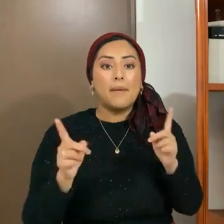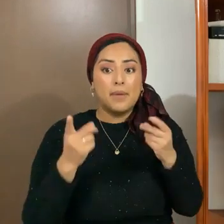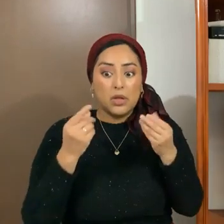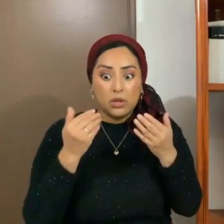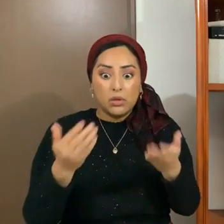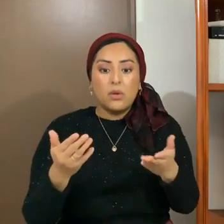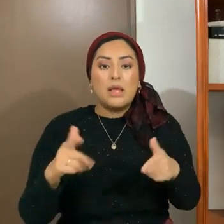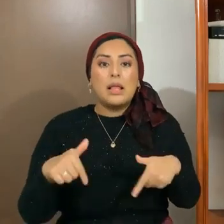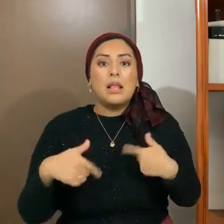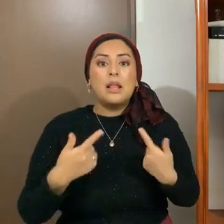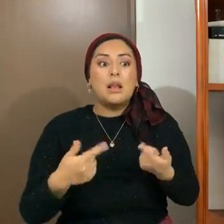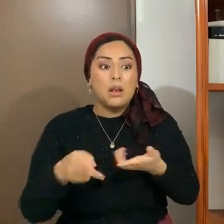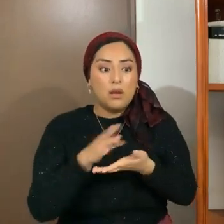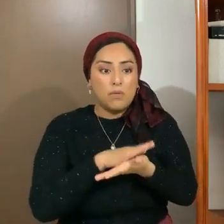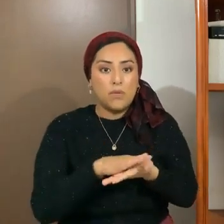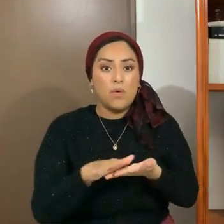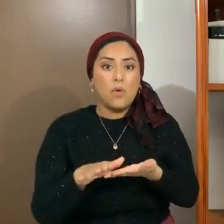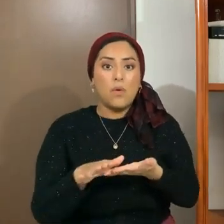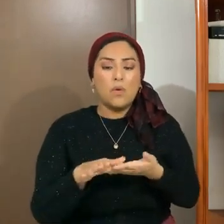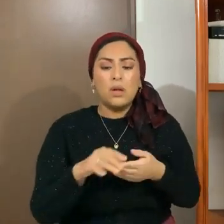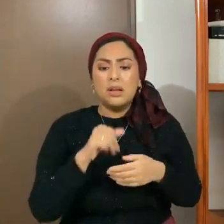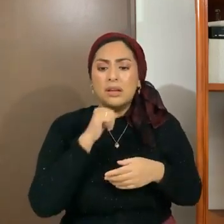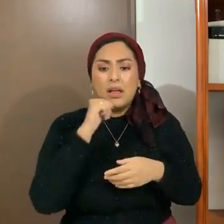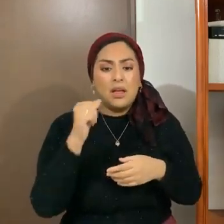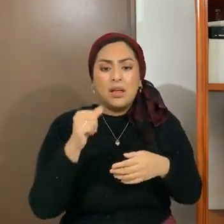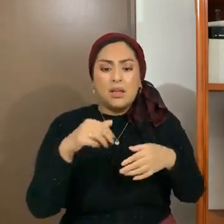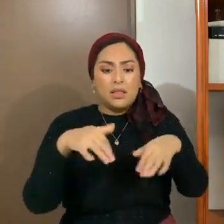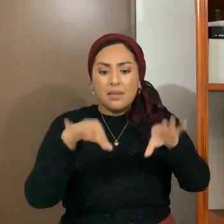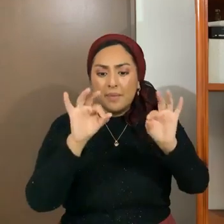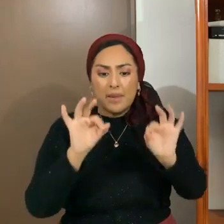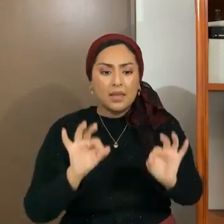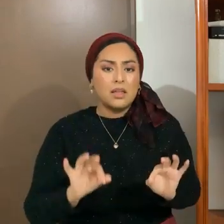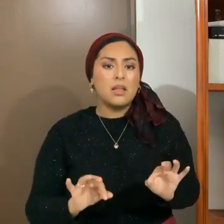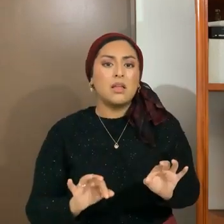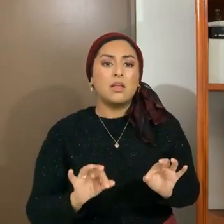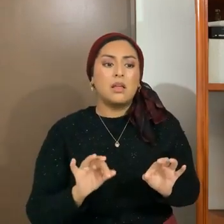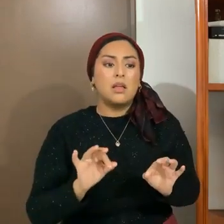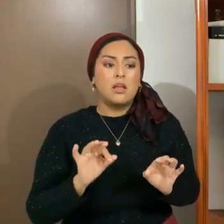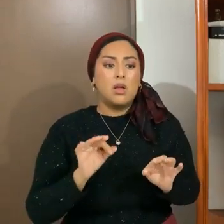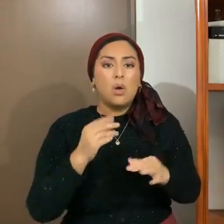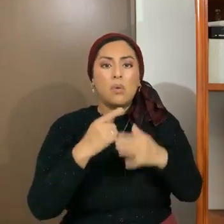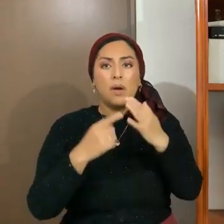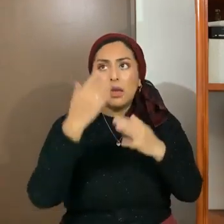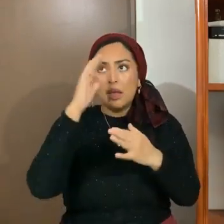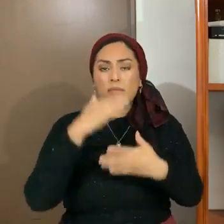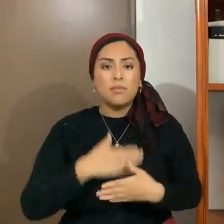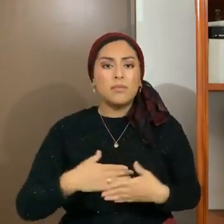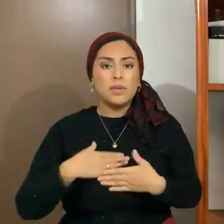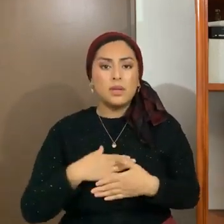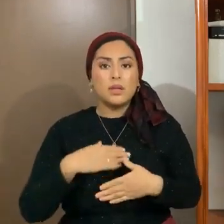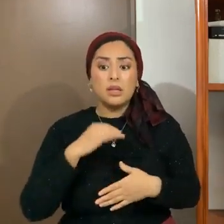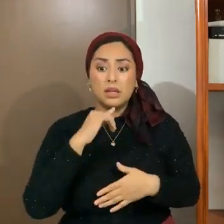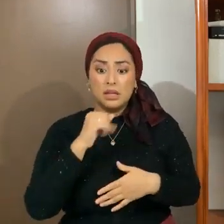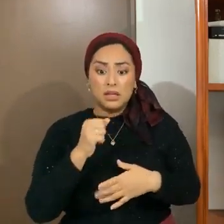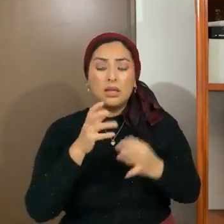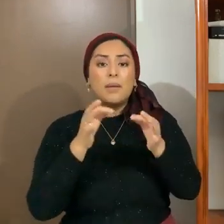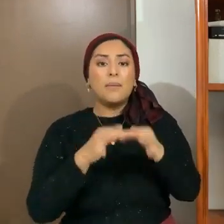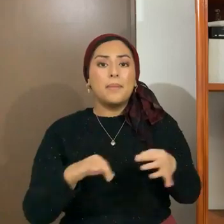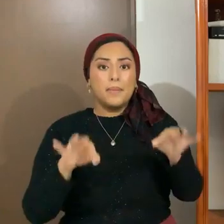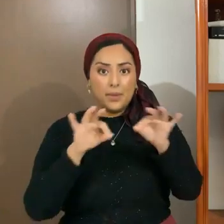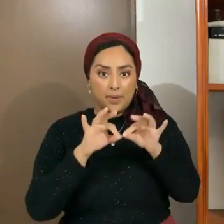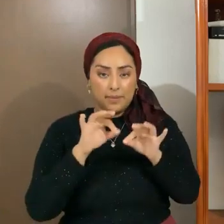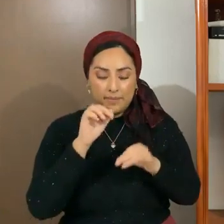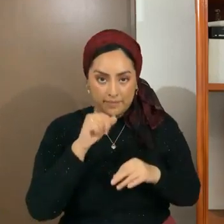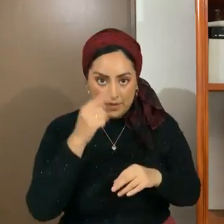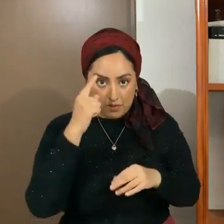hacerlo en santidad. No es el mantel ni tu arreglo personal lo que le agrada al Eterno, aunque es importante para los